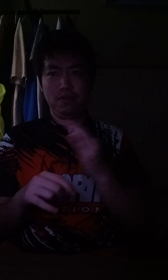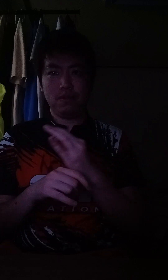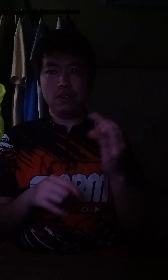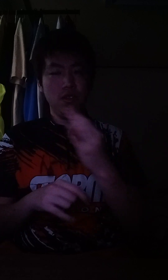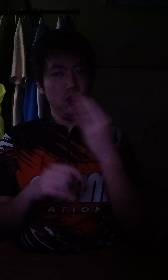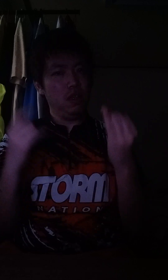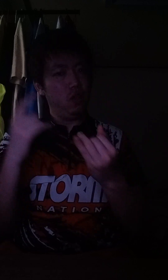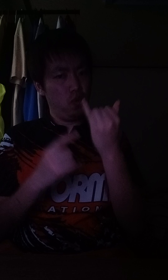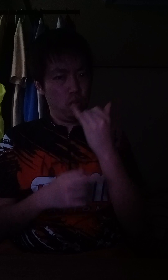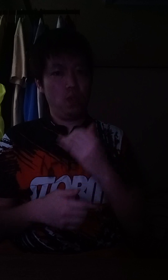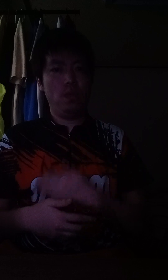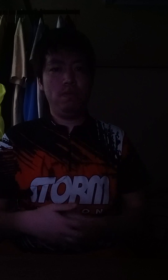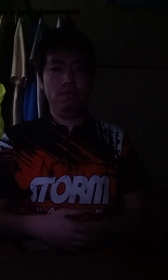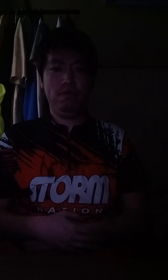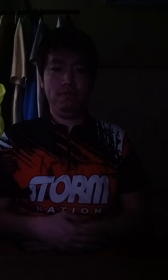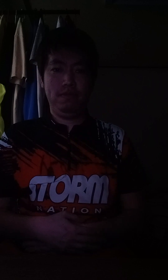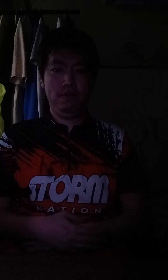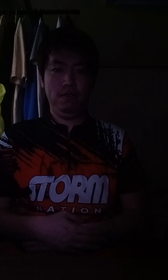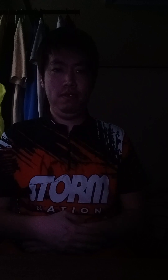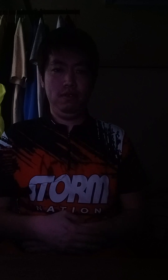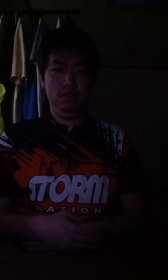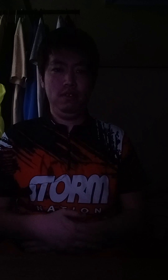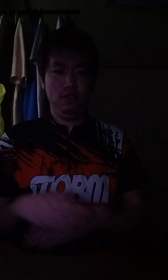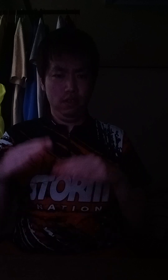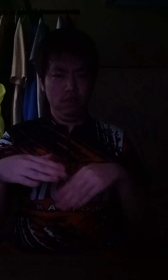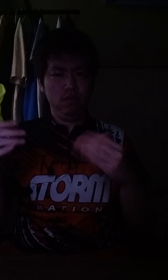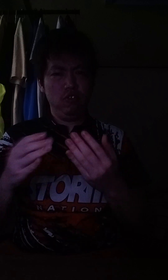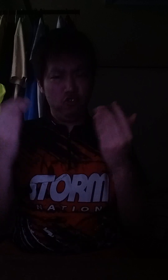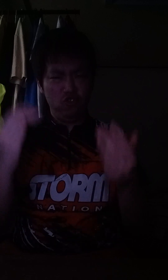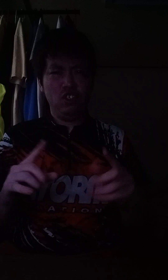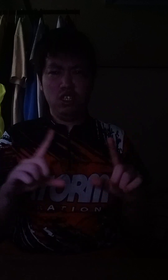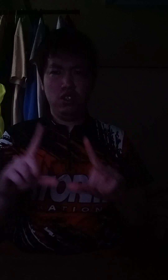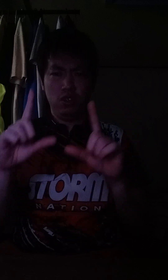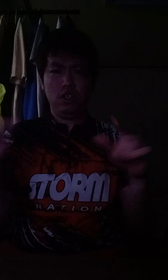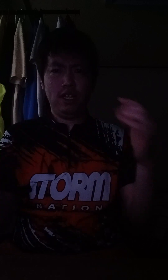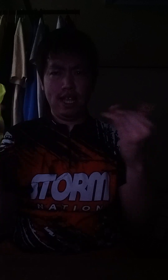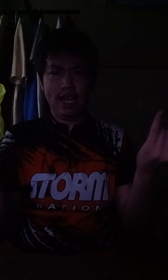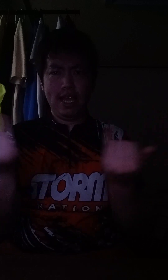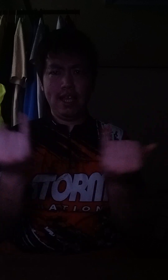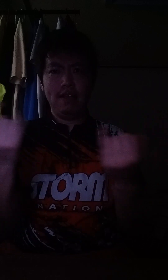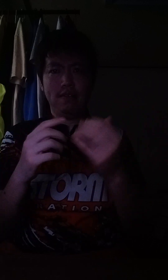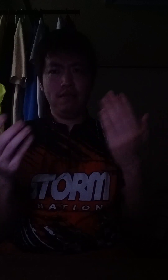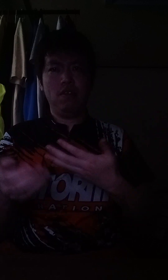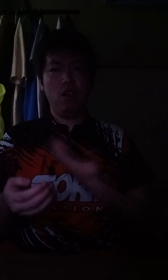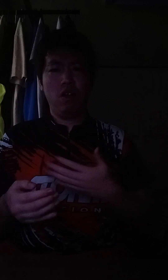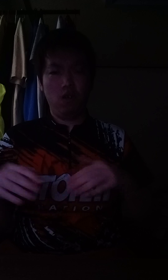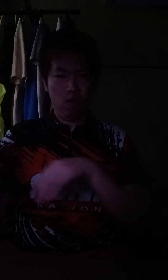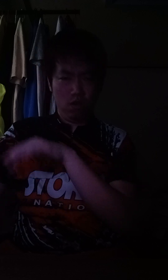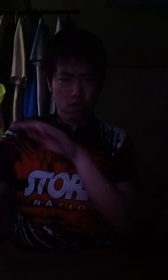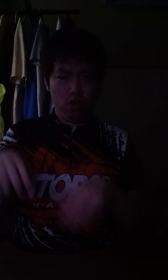거라고 그러더라고요. 승현이가 중환자실에 있는 내내 놀란 가슴을 쓸어내려야 했던